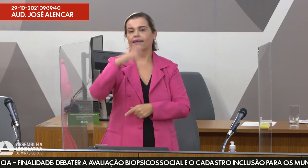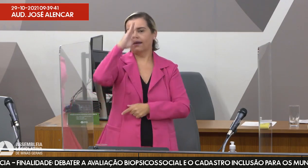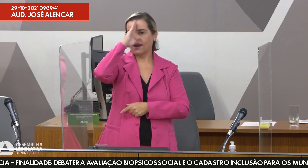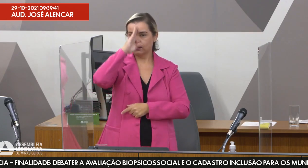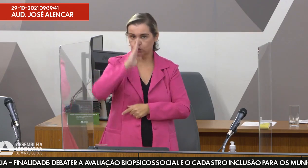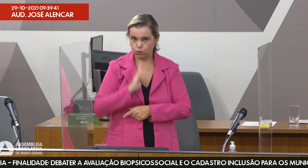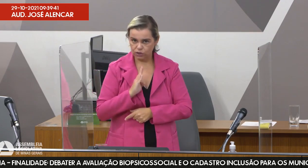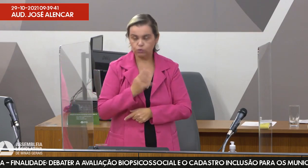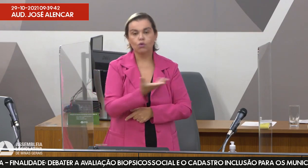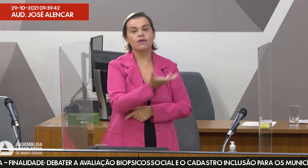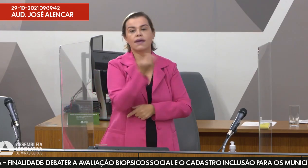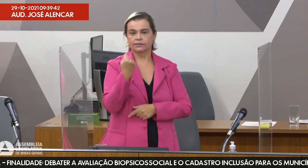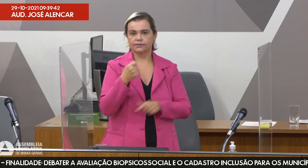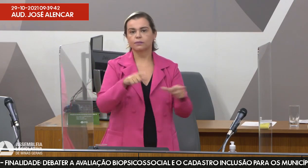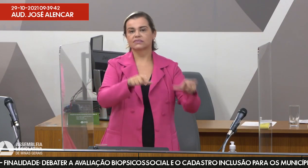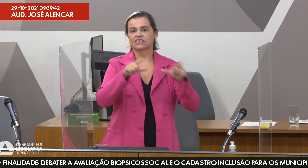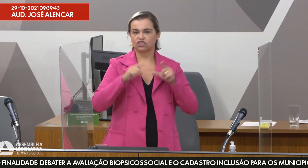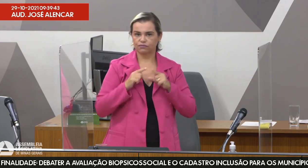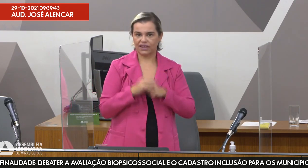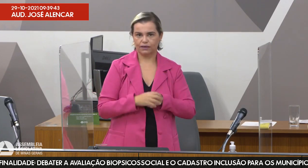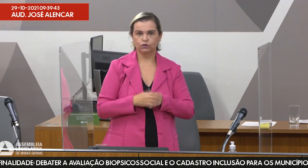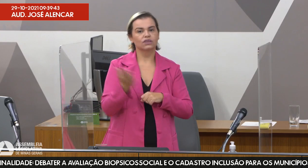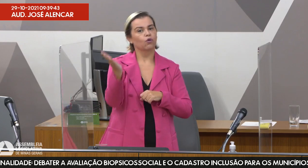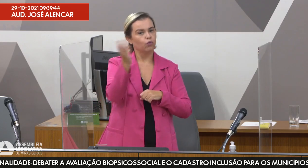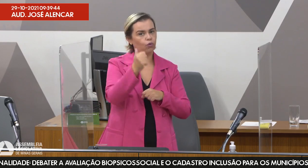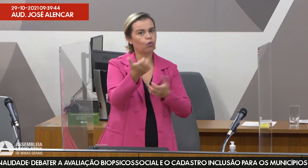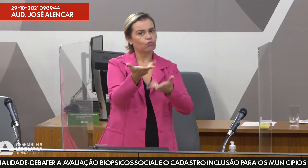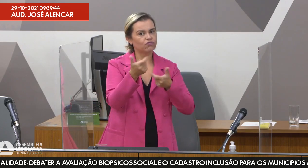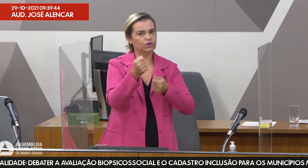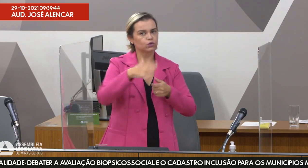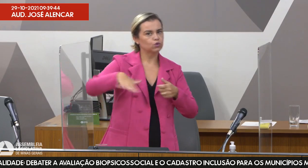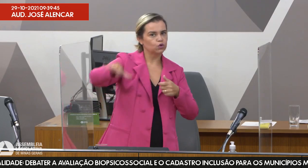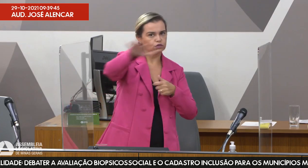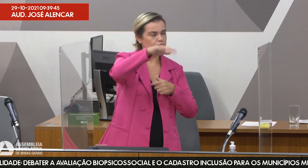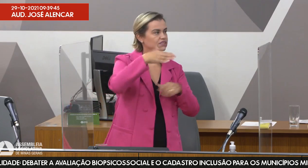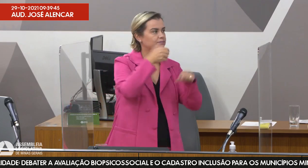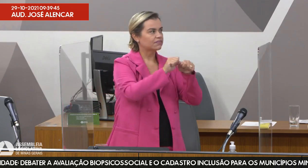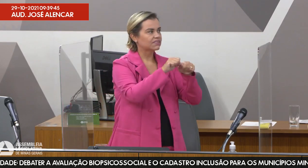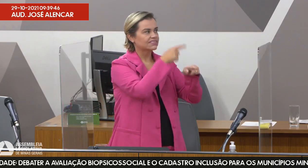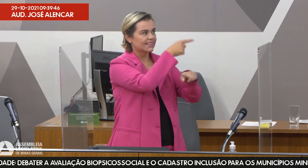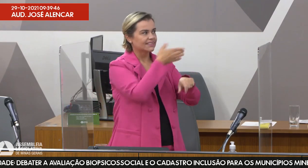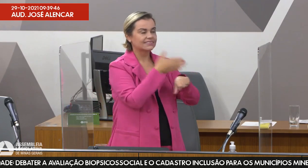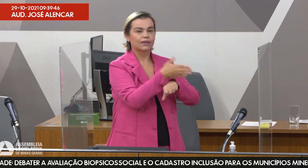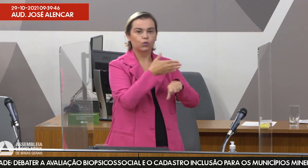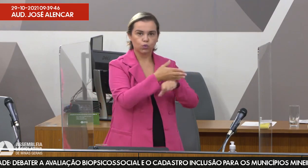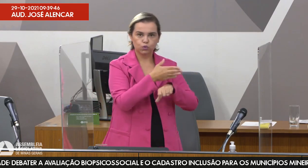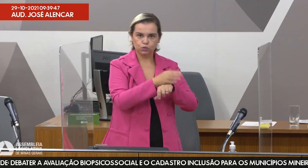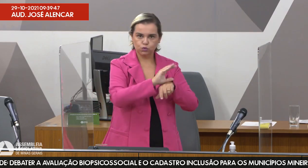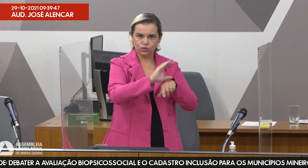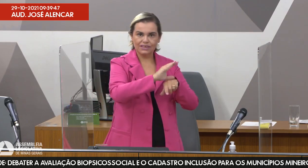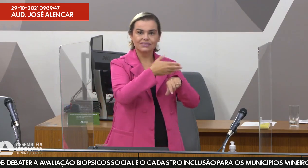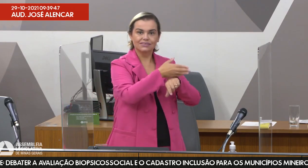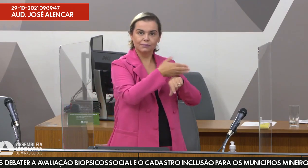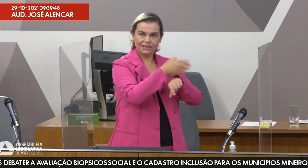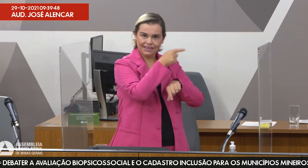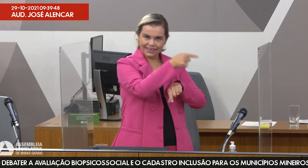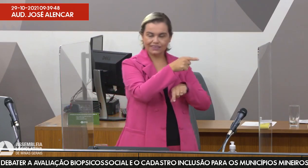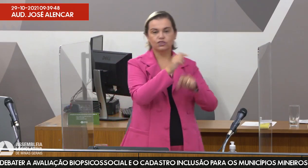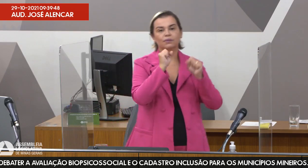Esses cursos são voltados especificamente a gestores públicos e aos técnicos que atuam